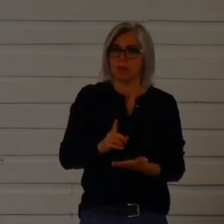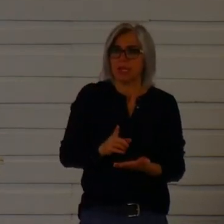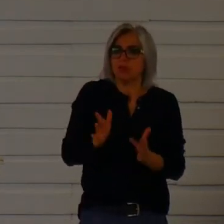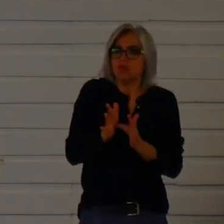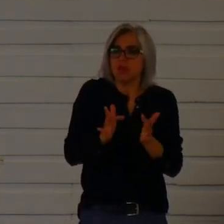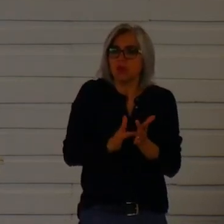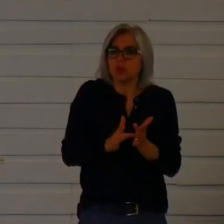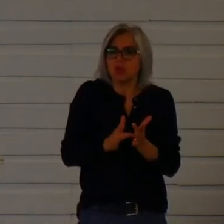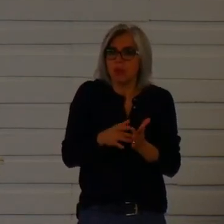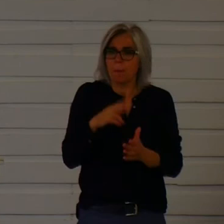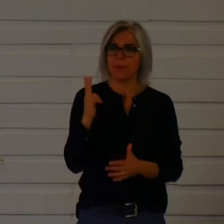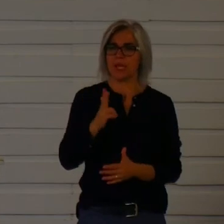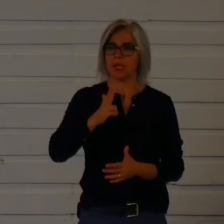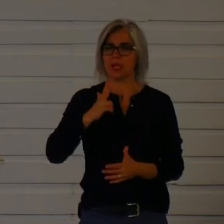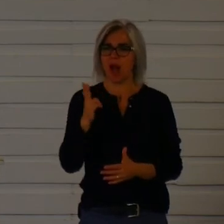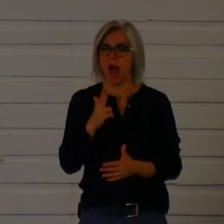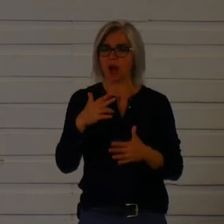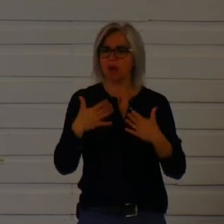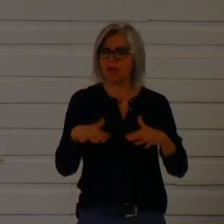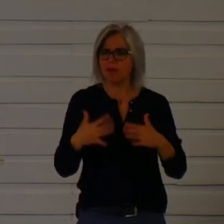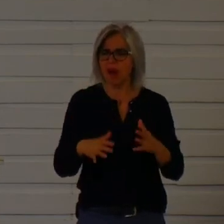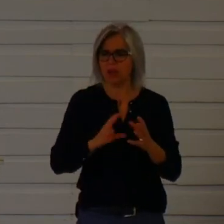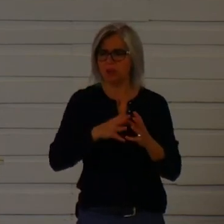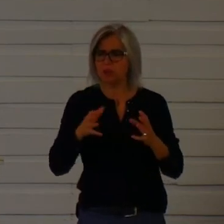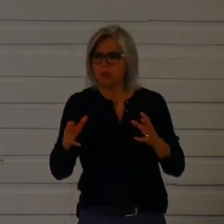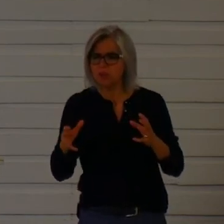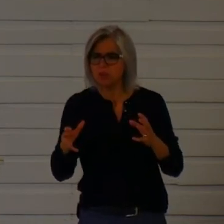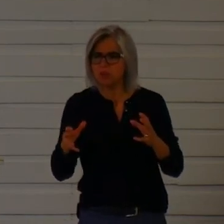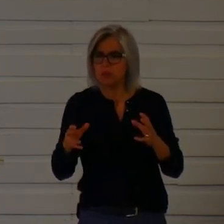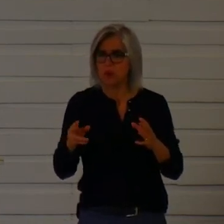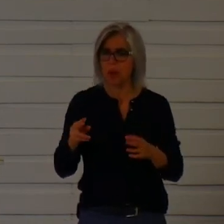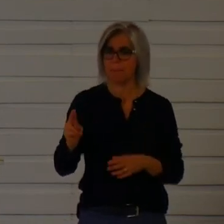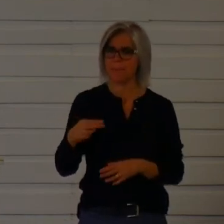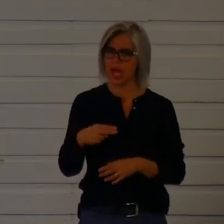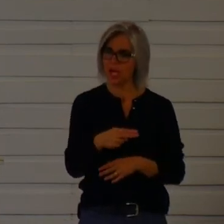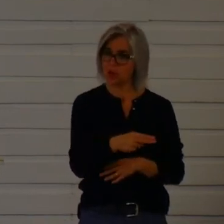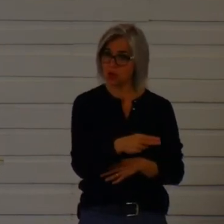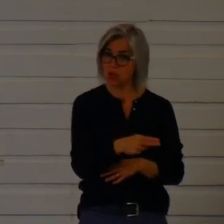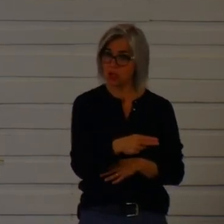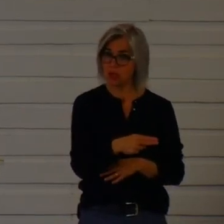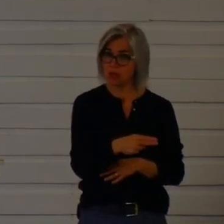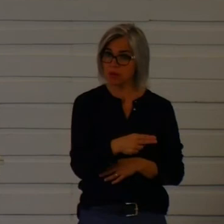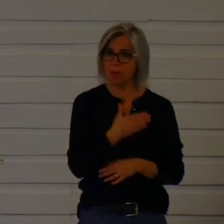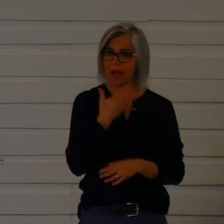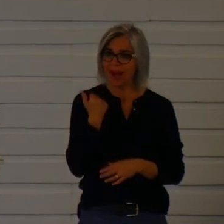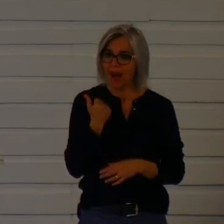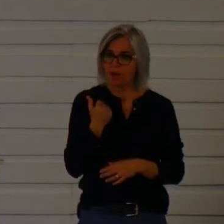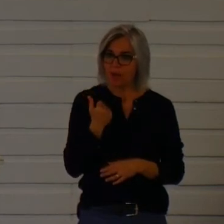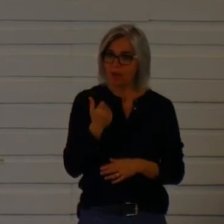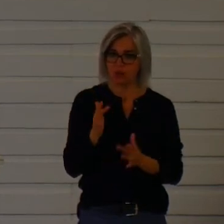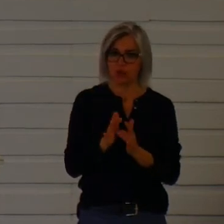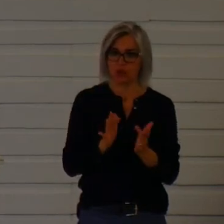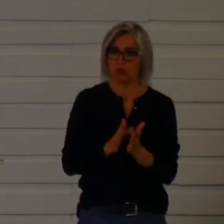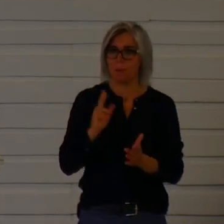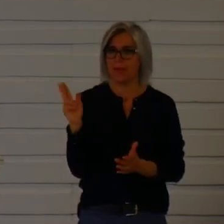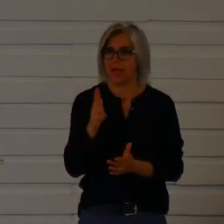non lo hanno, quando ha distribuito i pani, i pesci? Sono moltiplicati. Perché in questa occasione loro